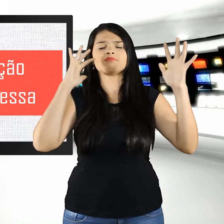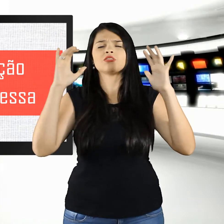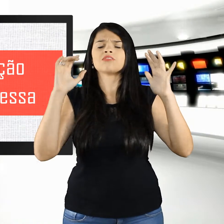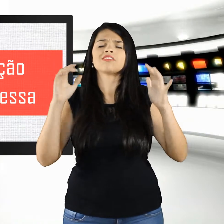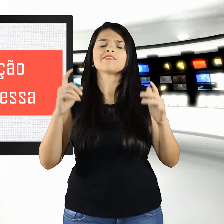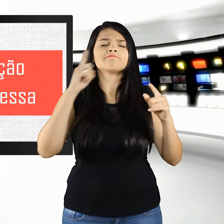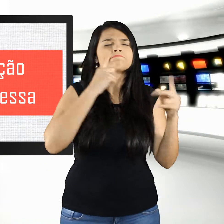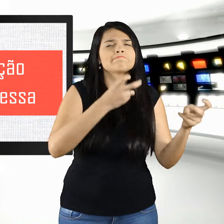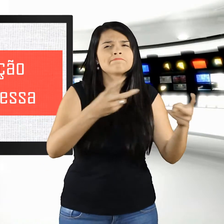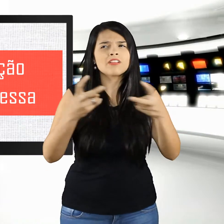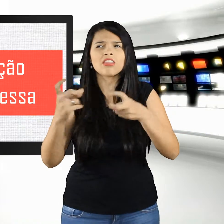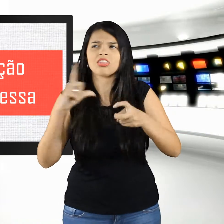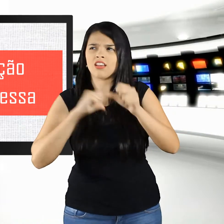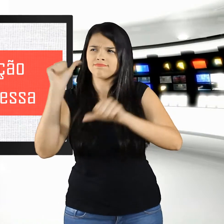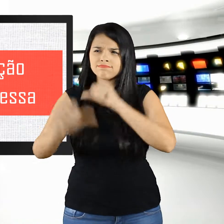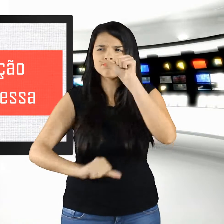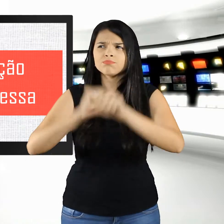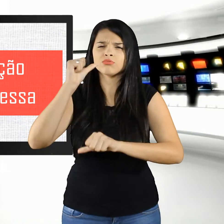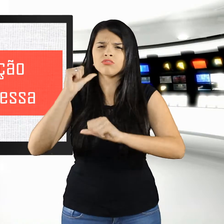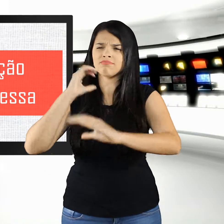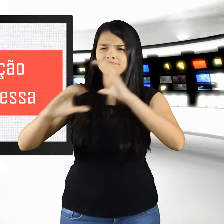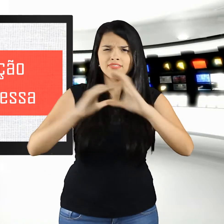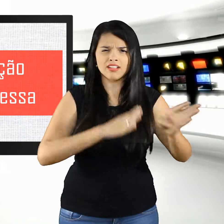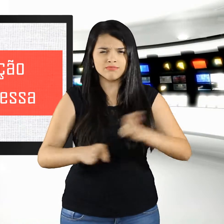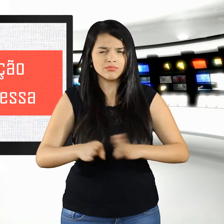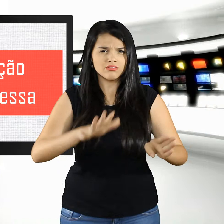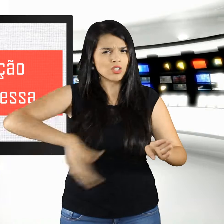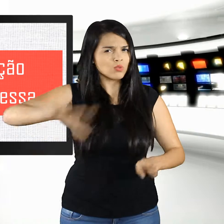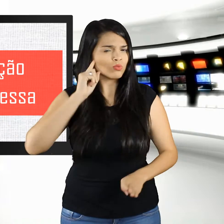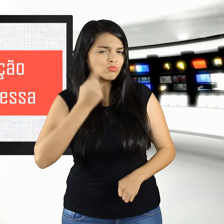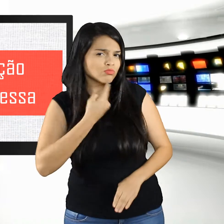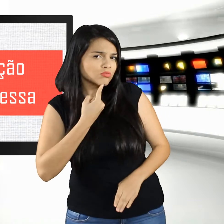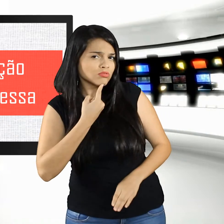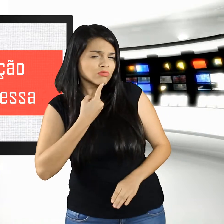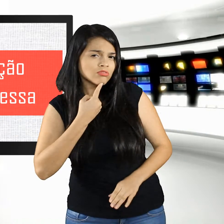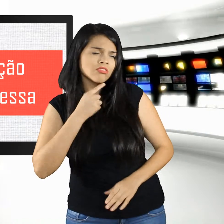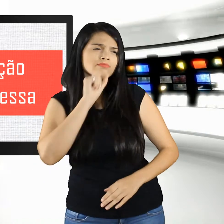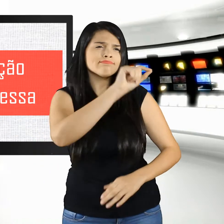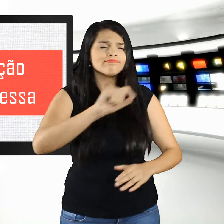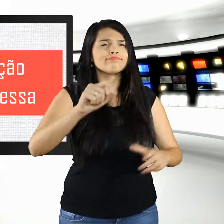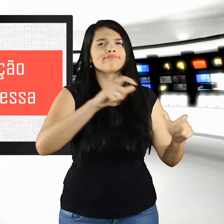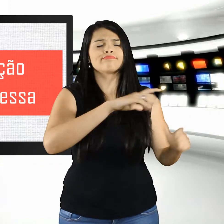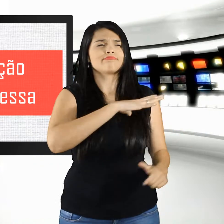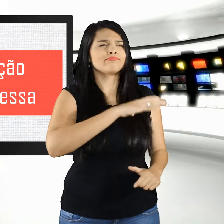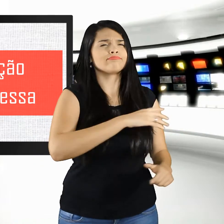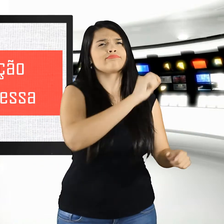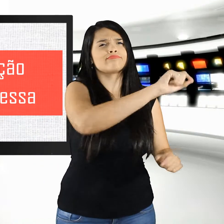de acessibilidade de comunicação para essa população? Como as entidades e órgãos públicos e privados têm agido para